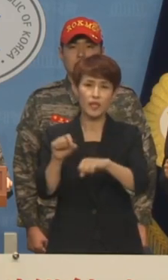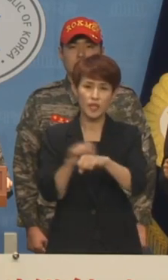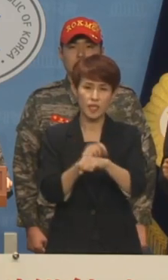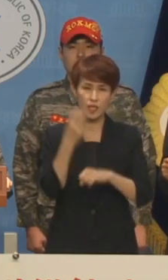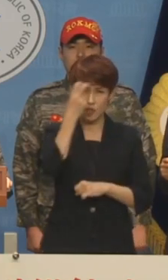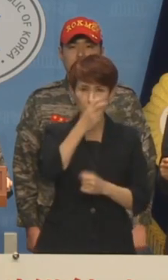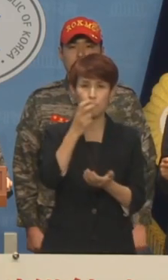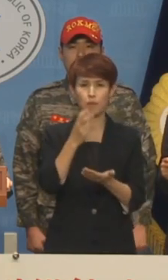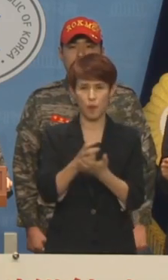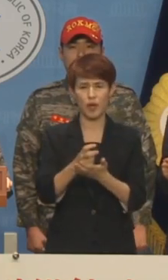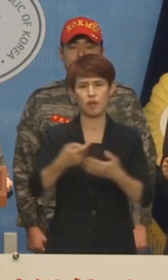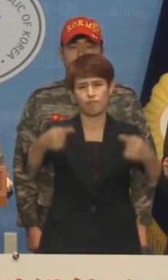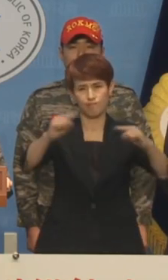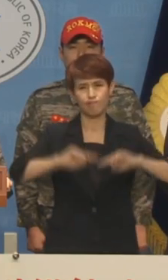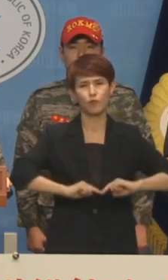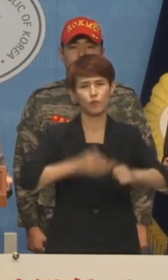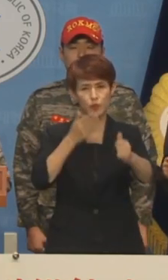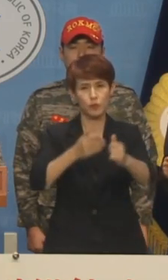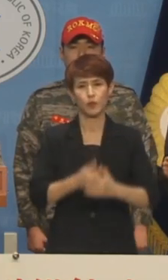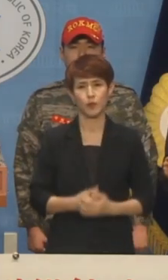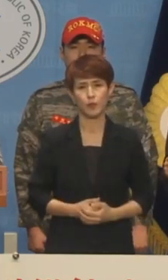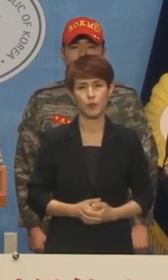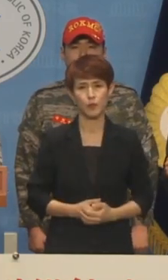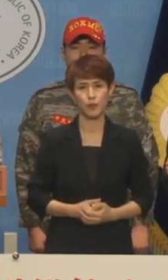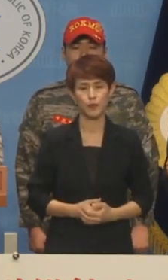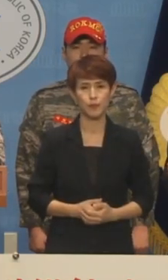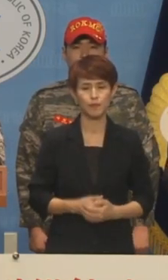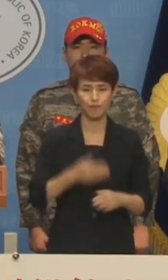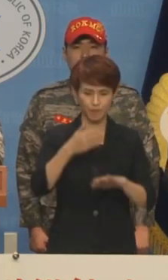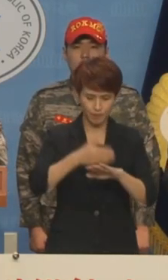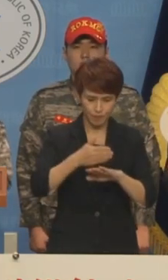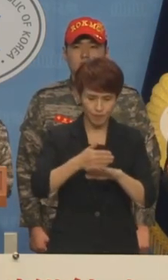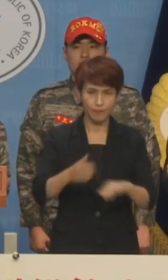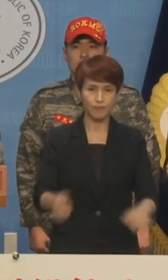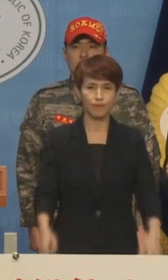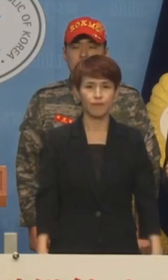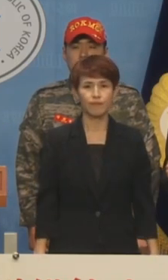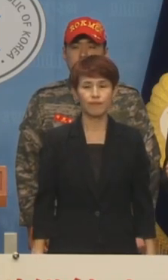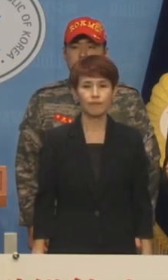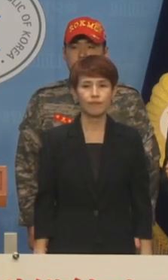최혜병 특검에 동참해 주십시오. 감사합니다.